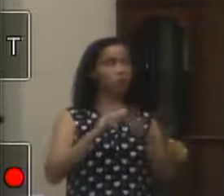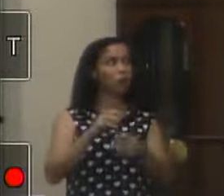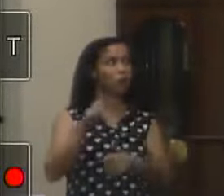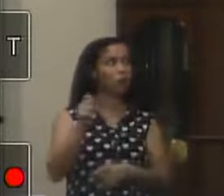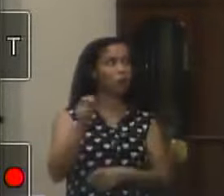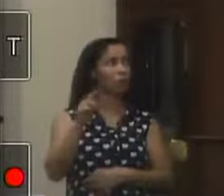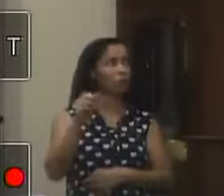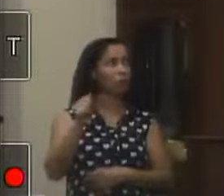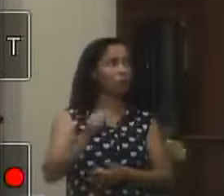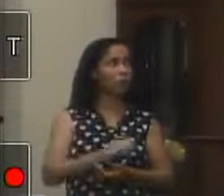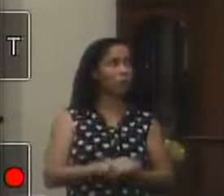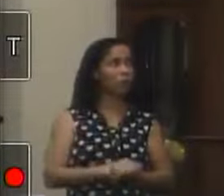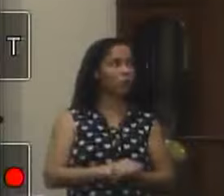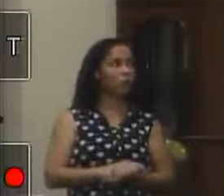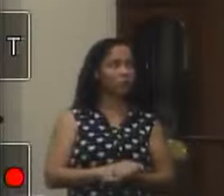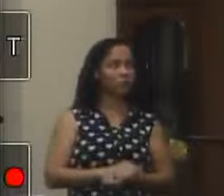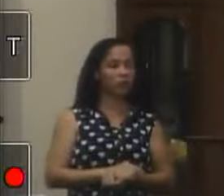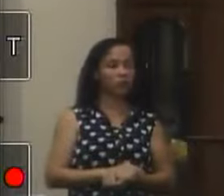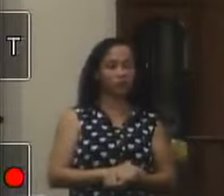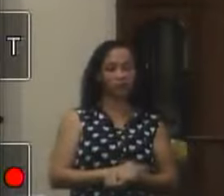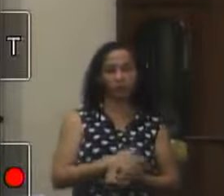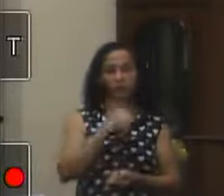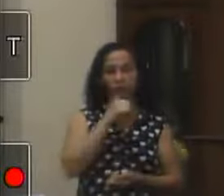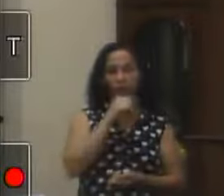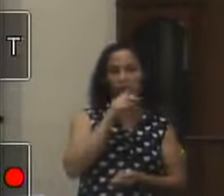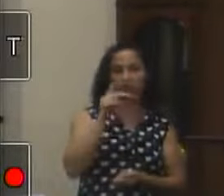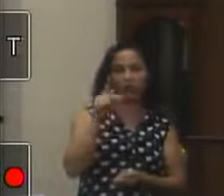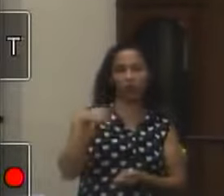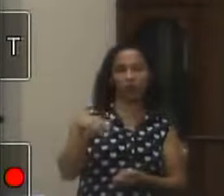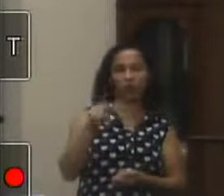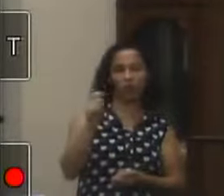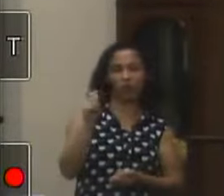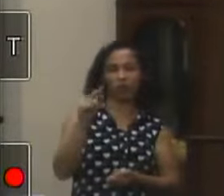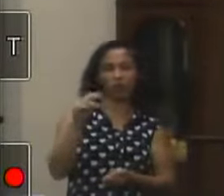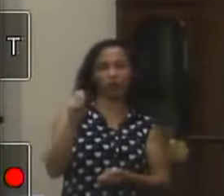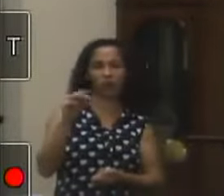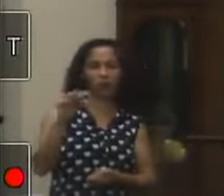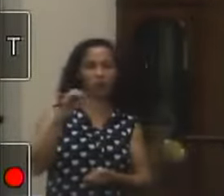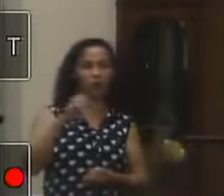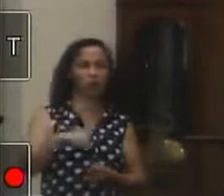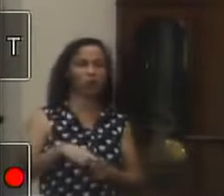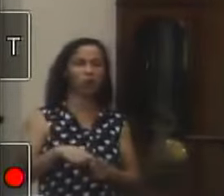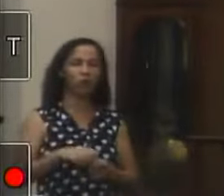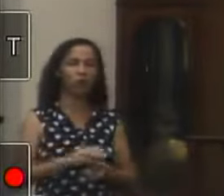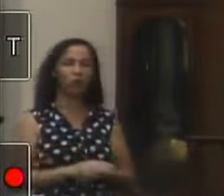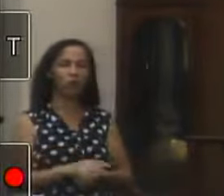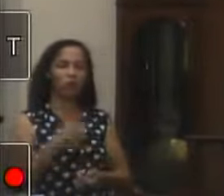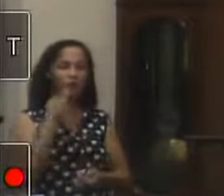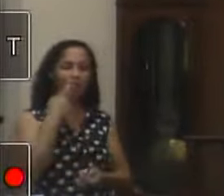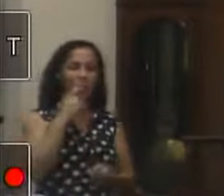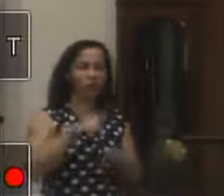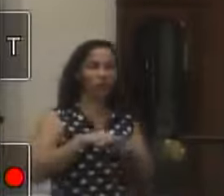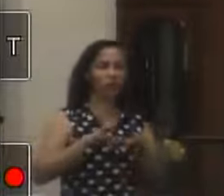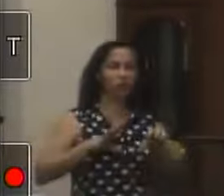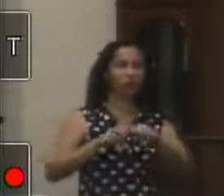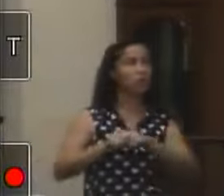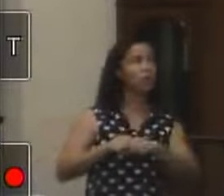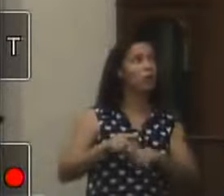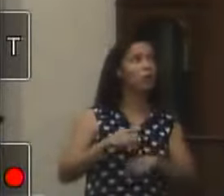Lara. A Lara, que é uma karateca da cidade, uma atleta, é também dentista formada aqui, filha